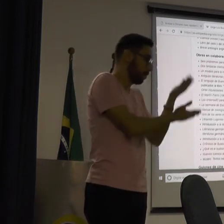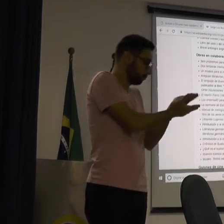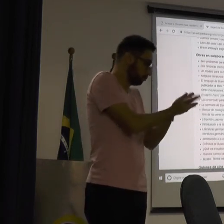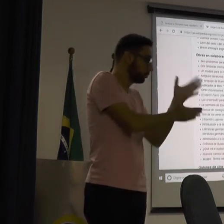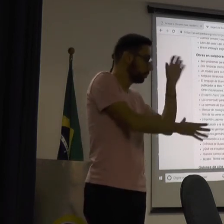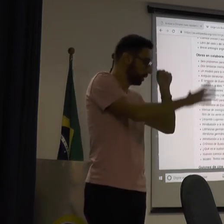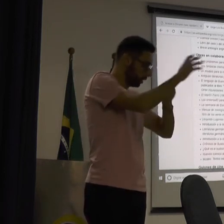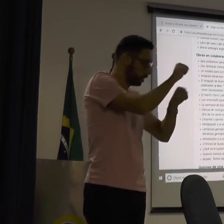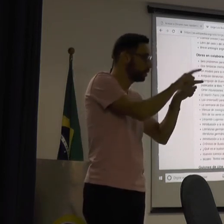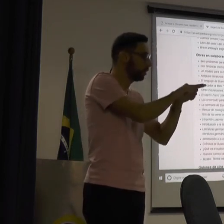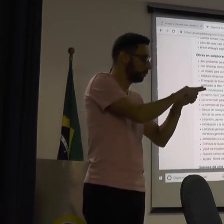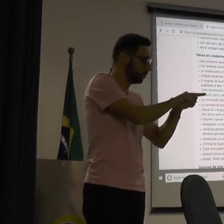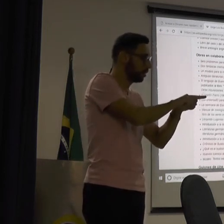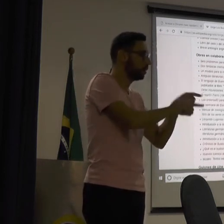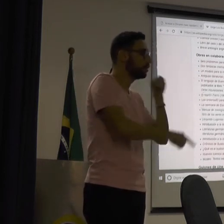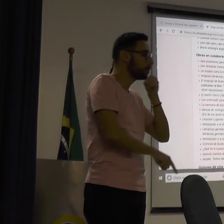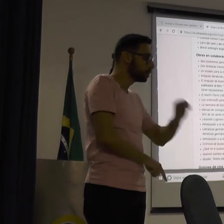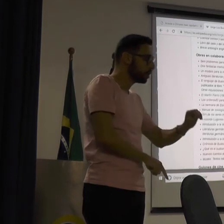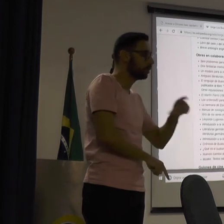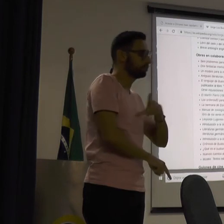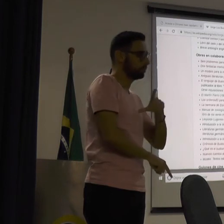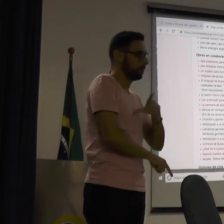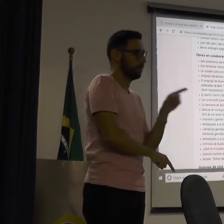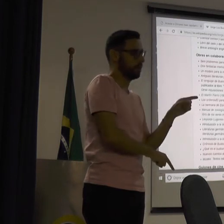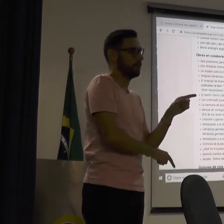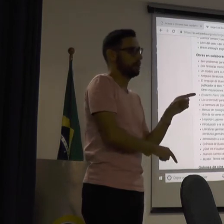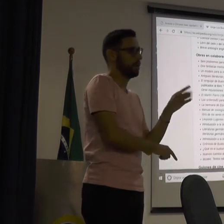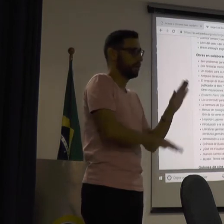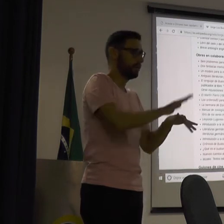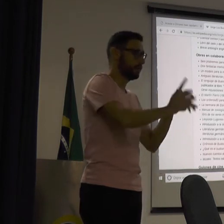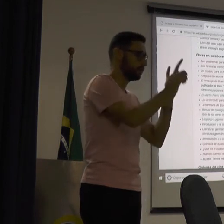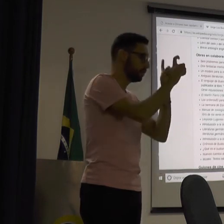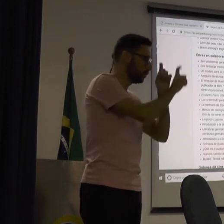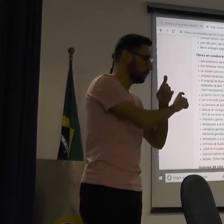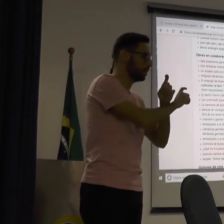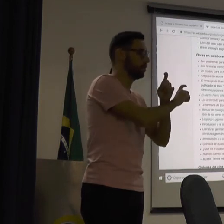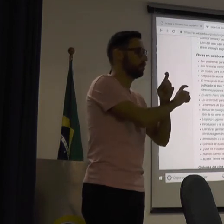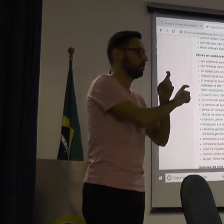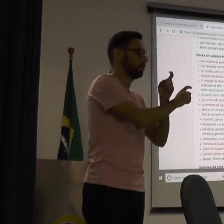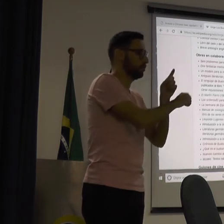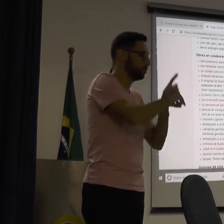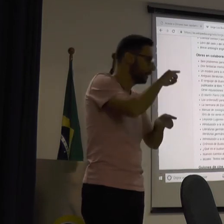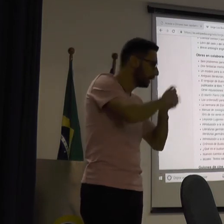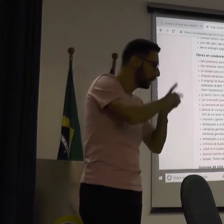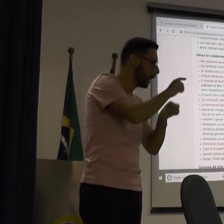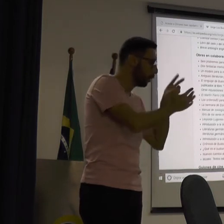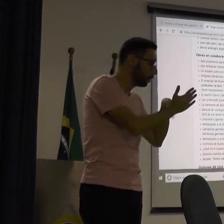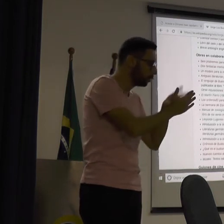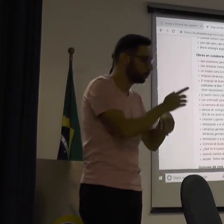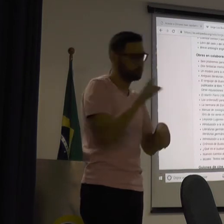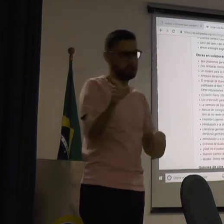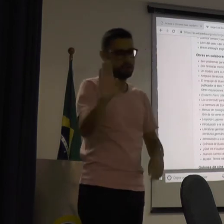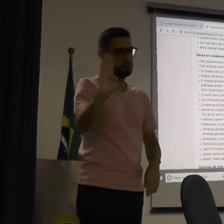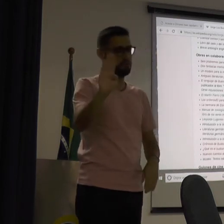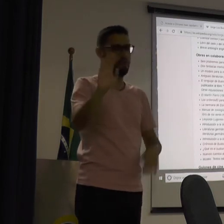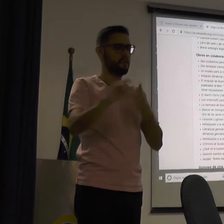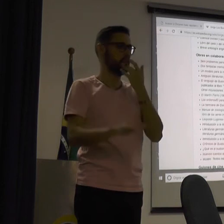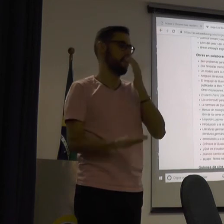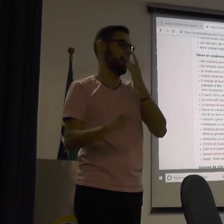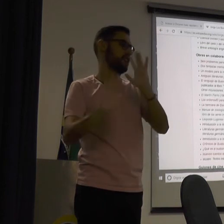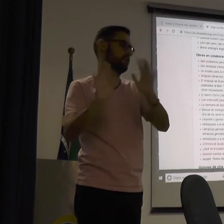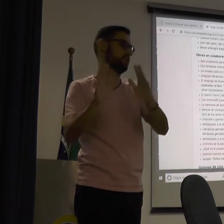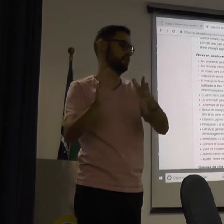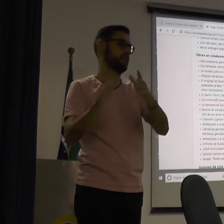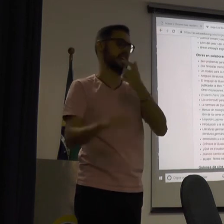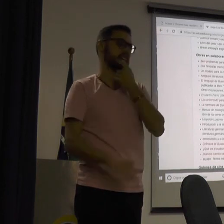de fato, o que ele quis fazer, mas o Machado tinha dificuldades materiais que o Borges não tinha, né? E o Borges já tinha, de casa ele já tinha